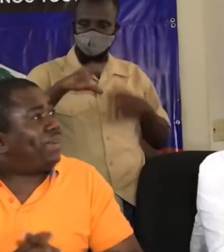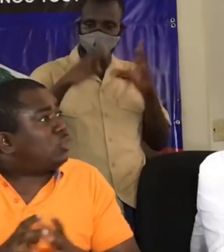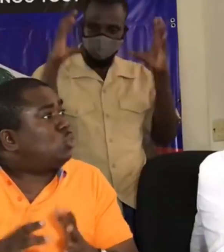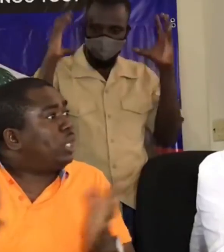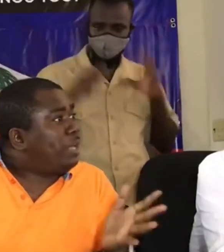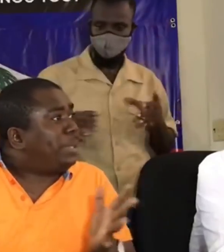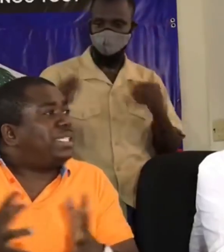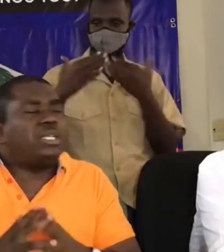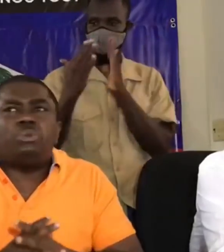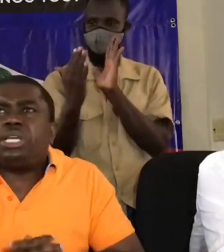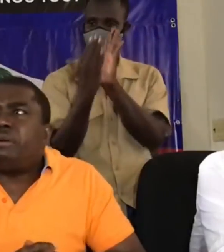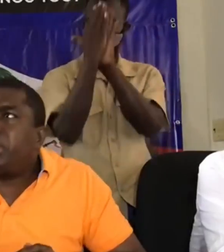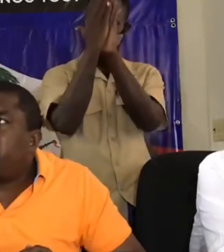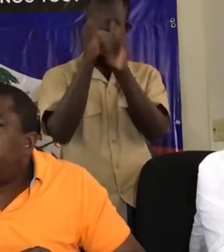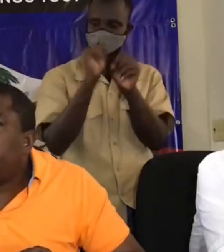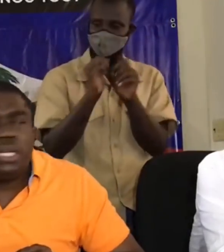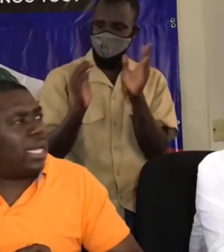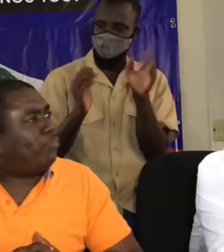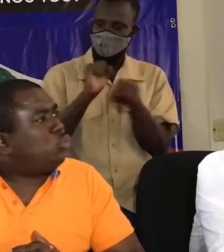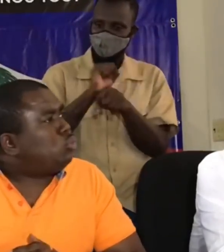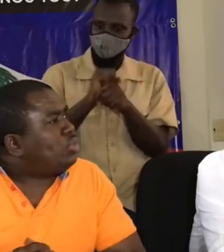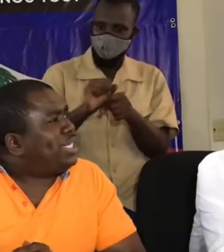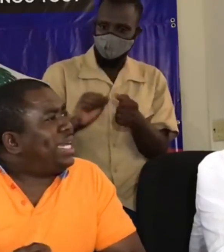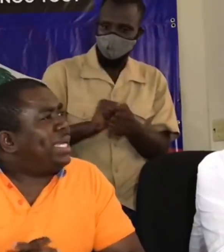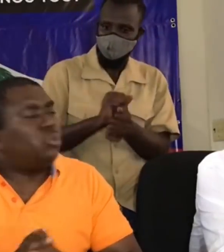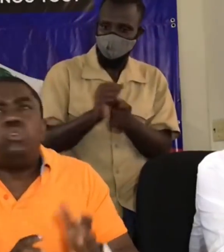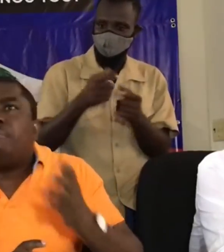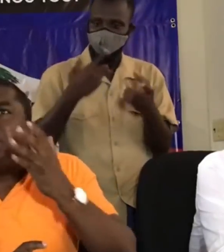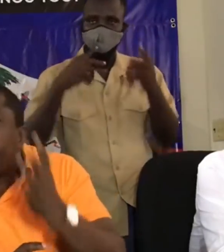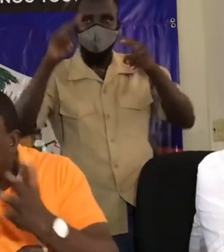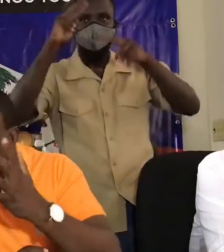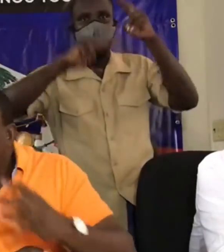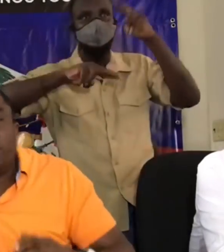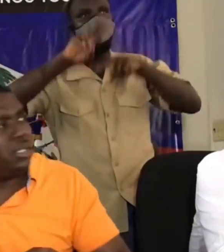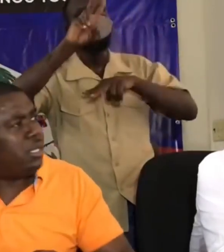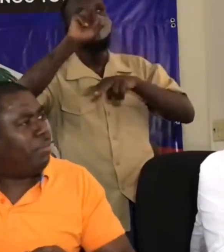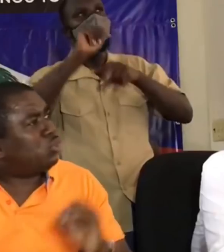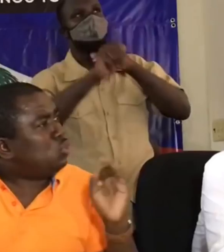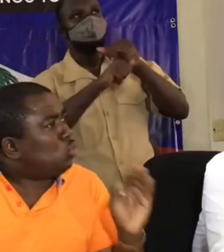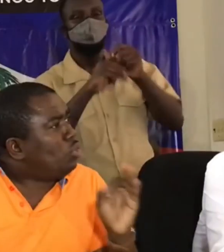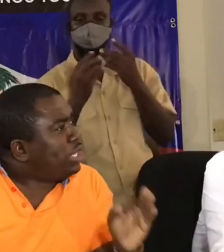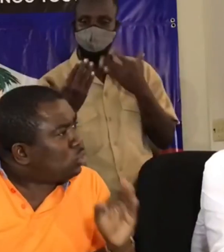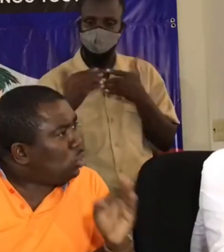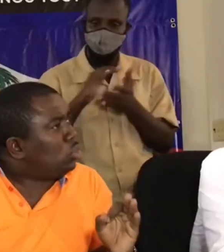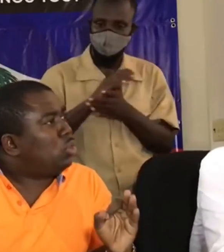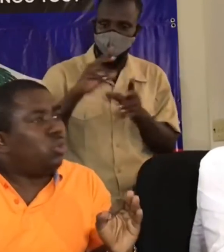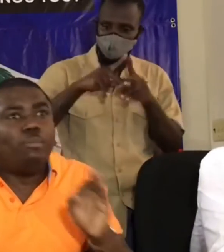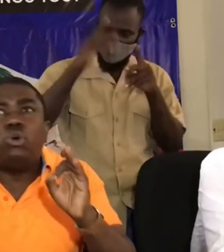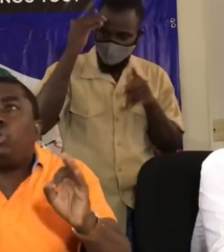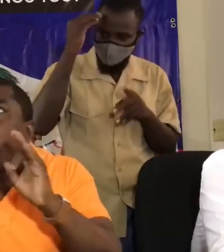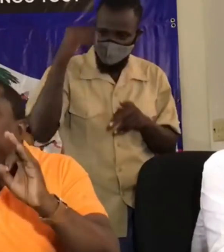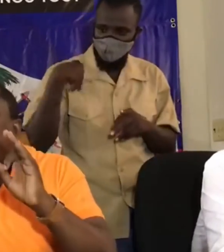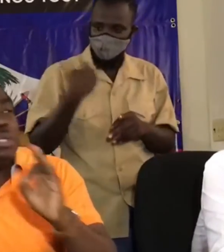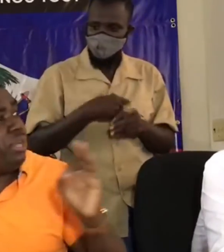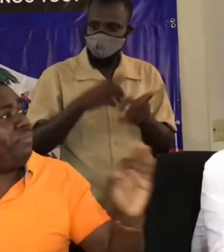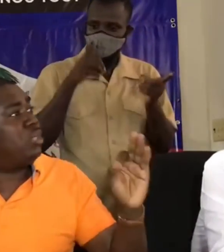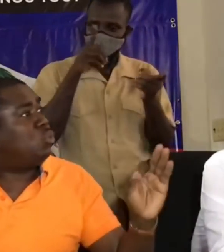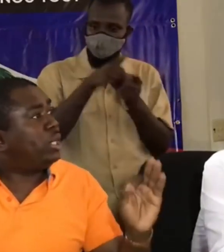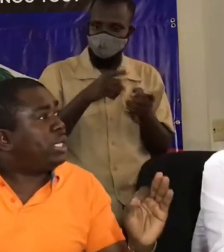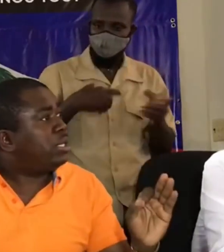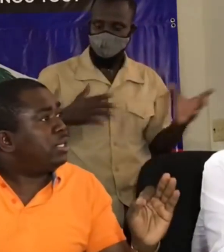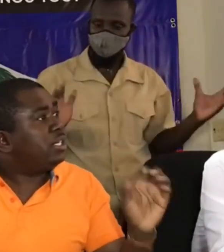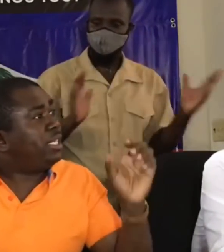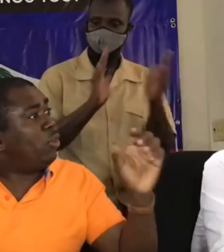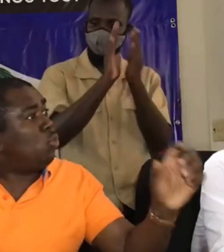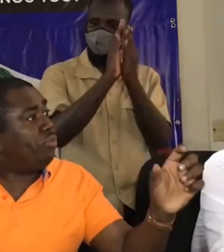Piment bouc, alors c'est comme ça lui-même li tenant micro la presse pour voyer yon message de mobilisation by peuple haïtien,